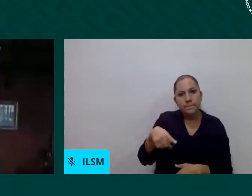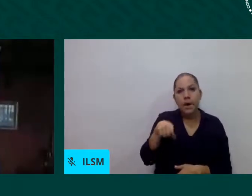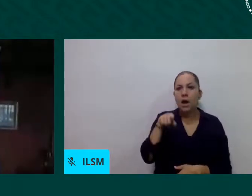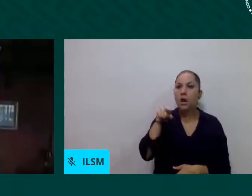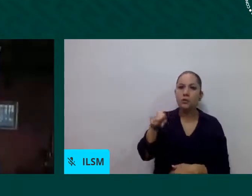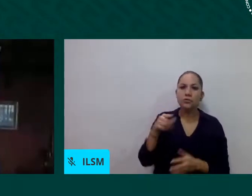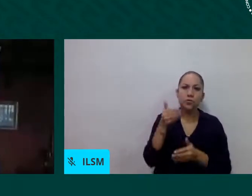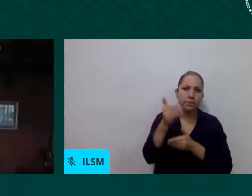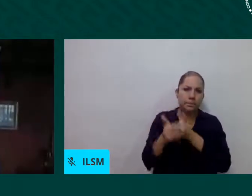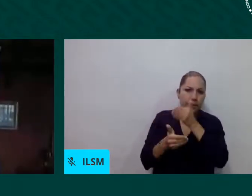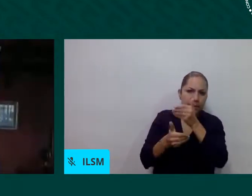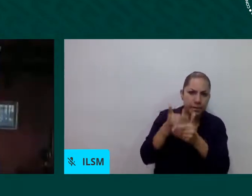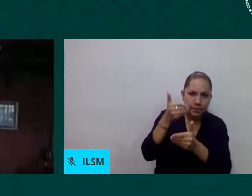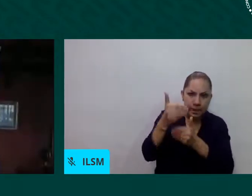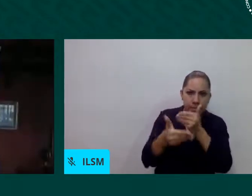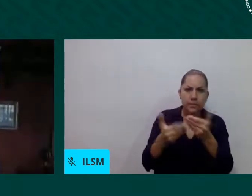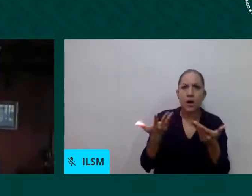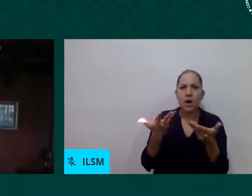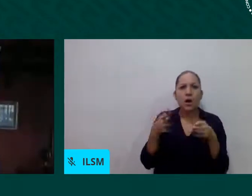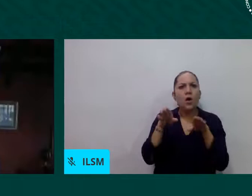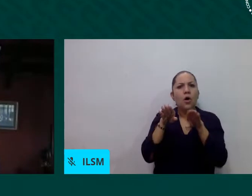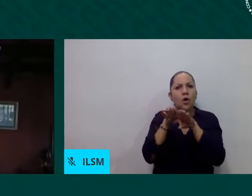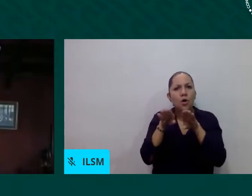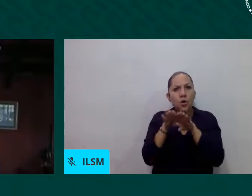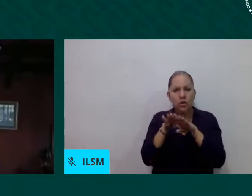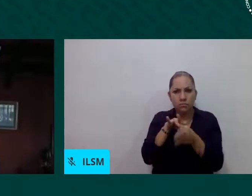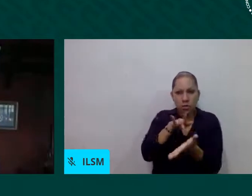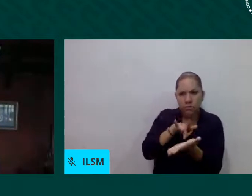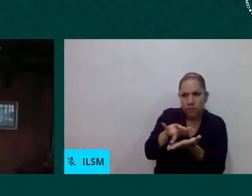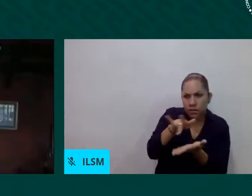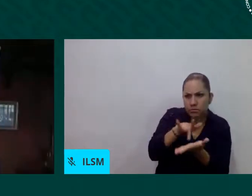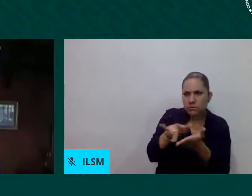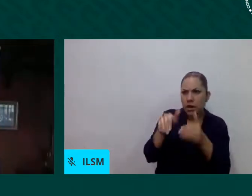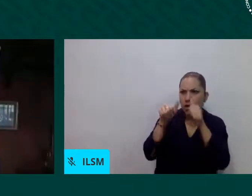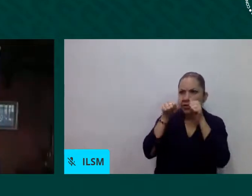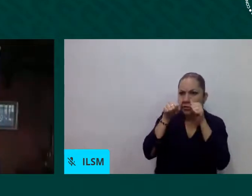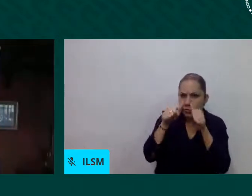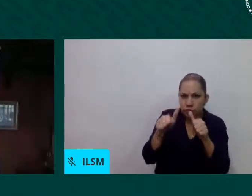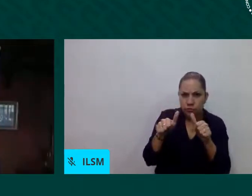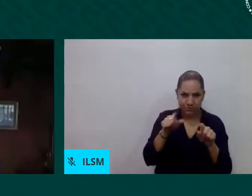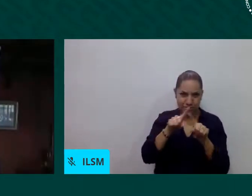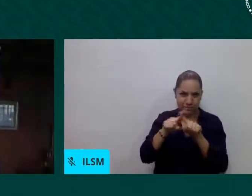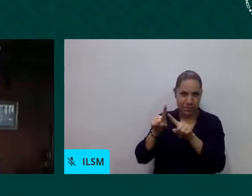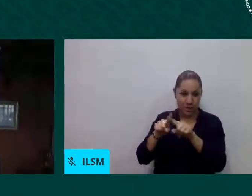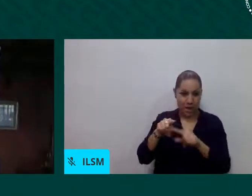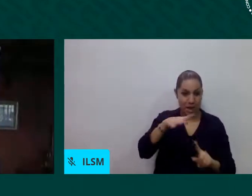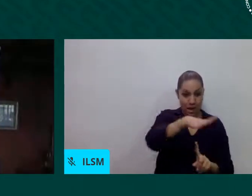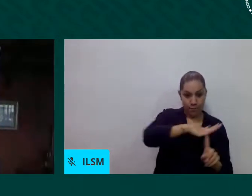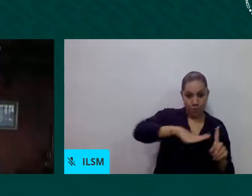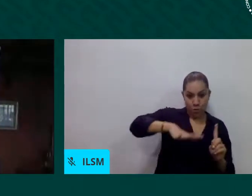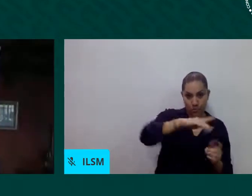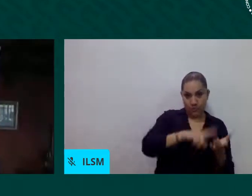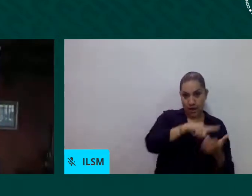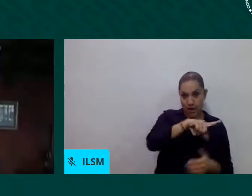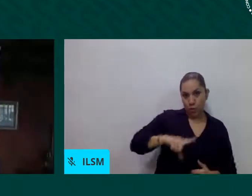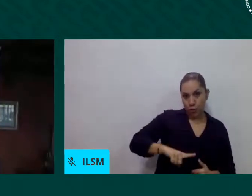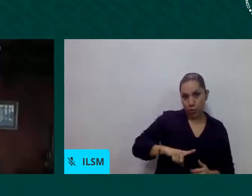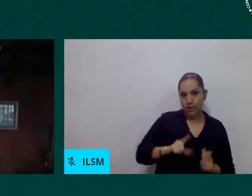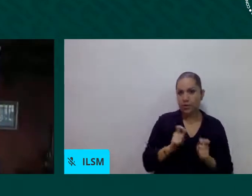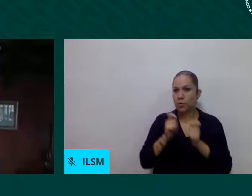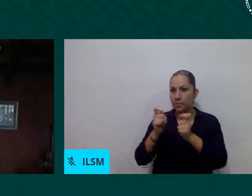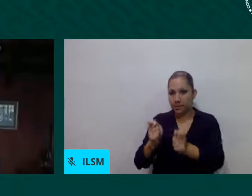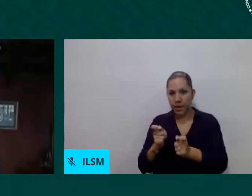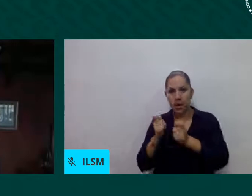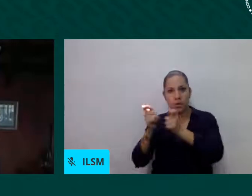provincia y la municipalidad les estaban otorgando y presentamos proyectos que